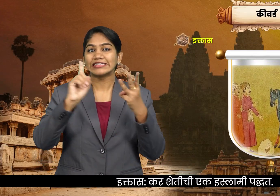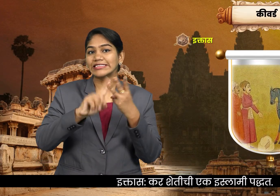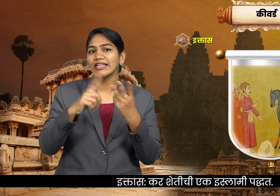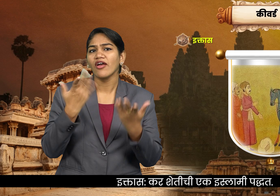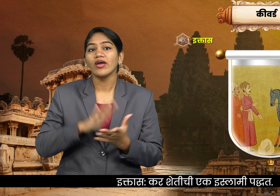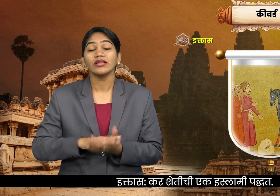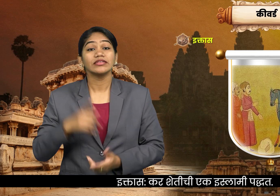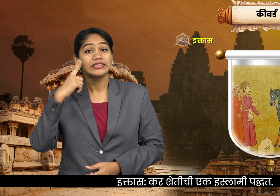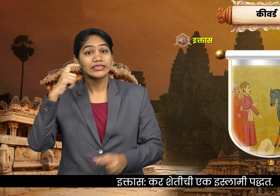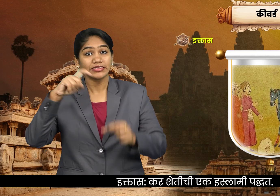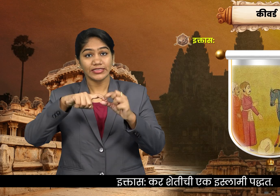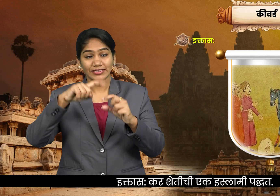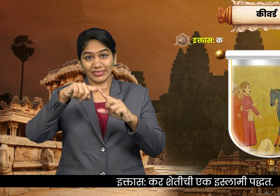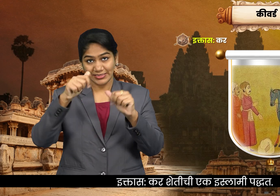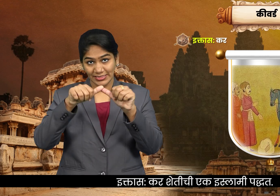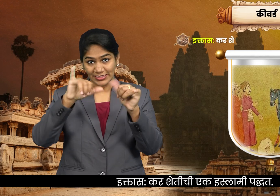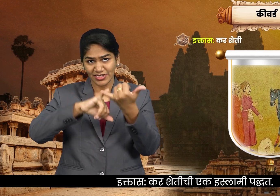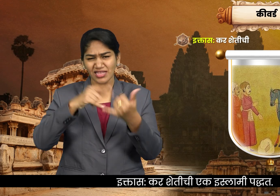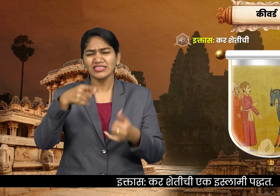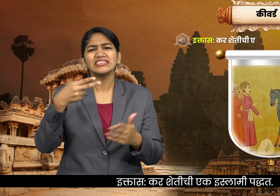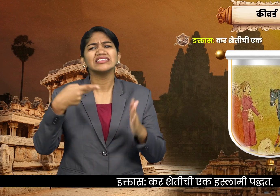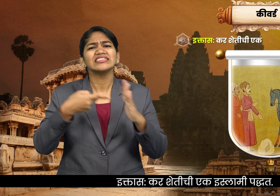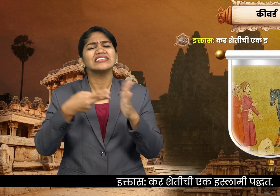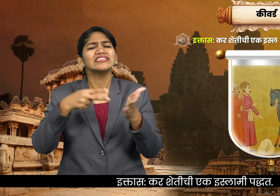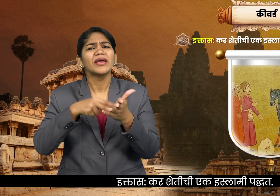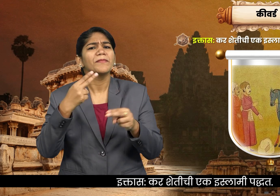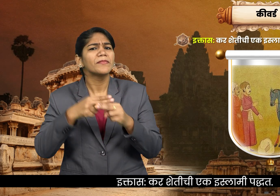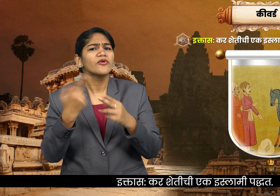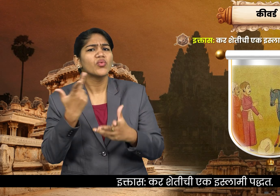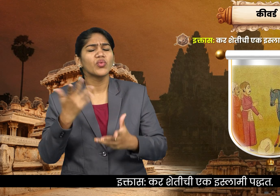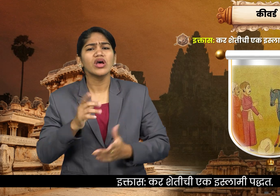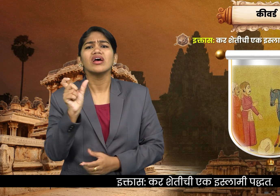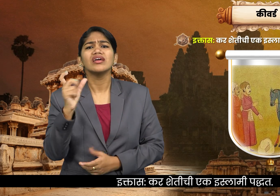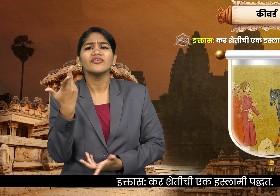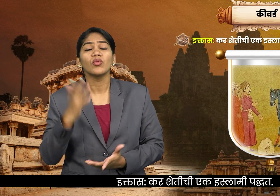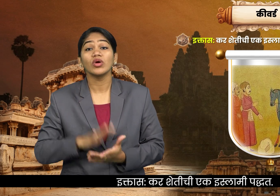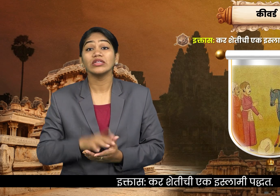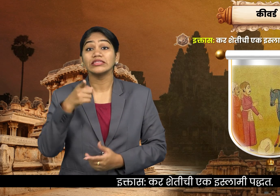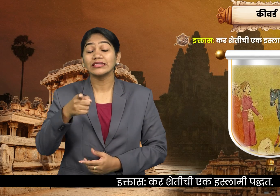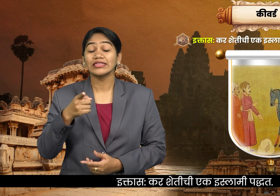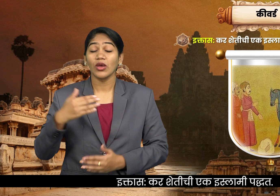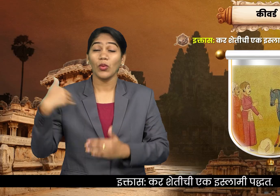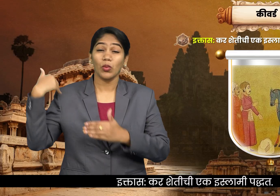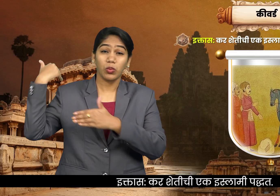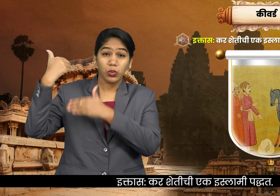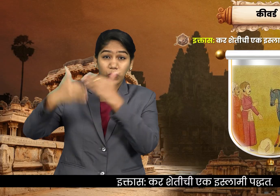इक्तास, कर शेतीची एक इस्लामी पद्धत.